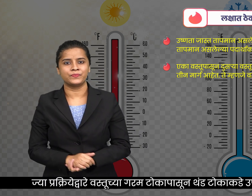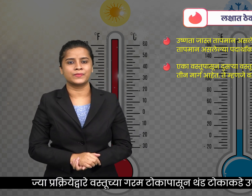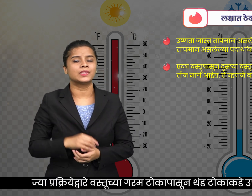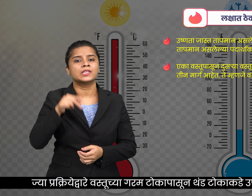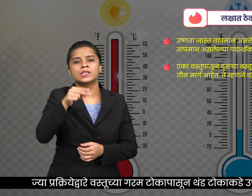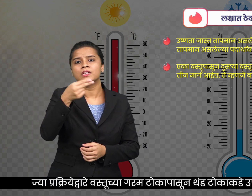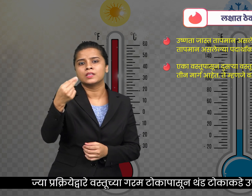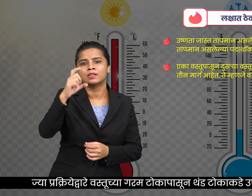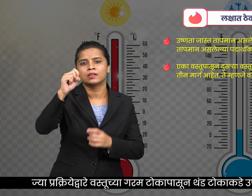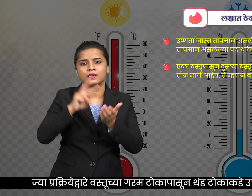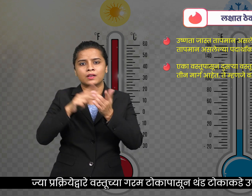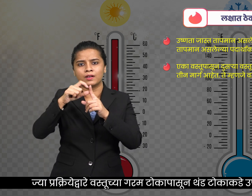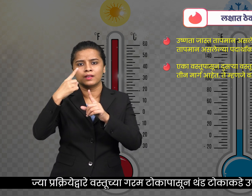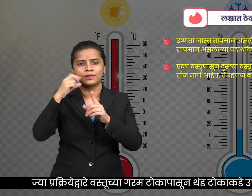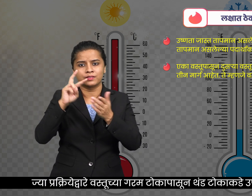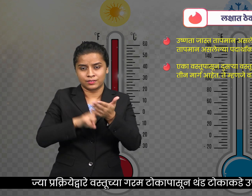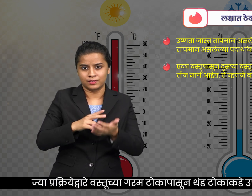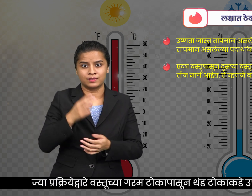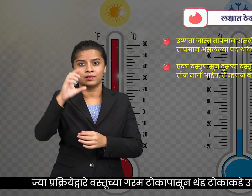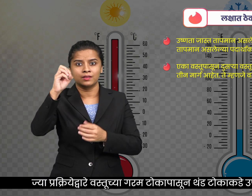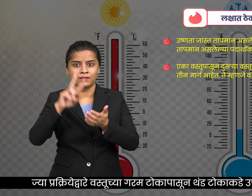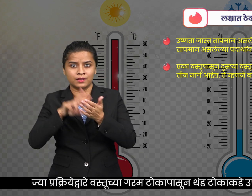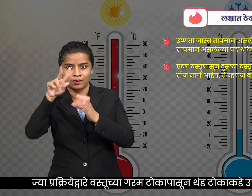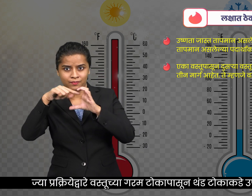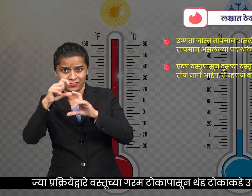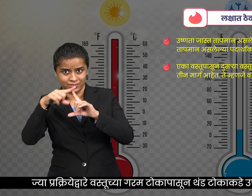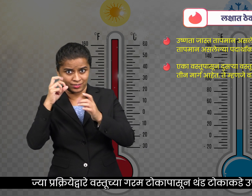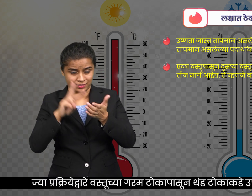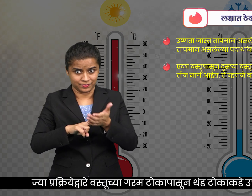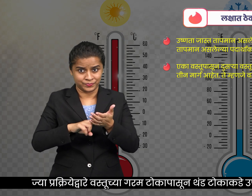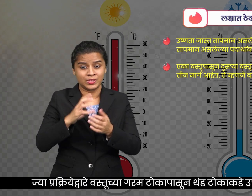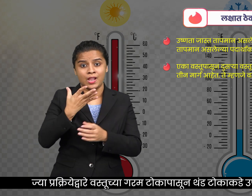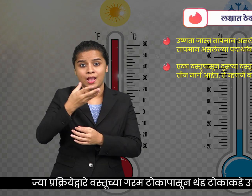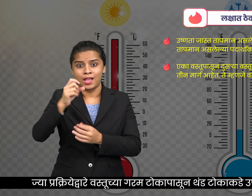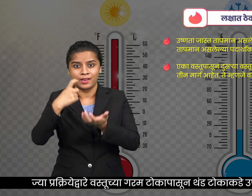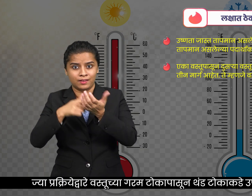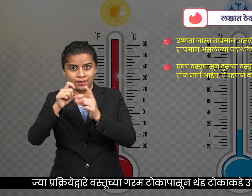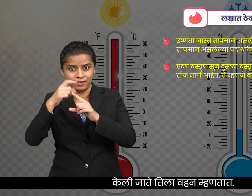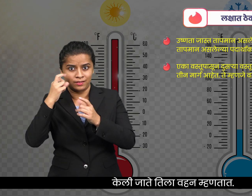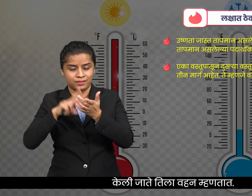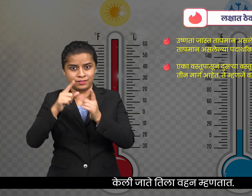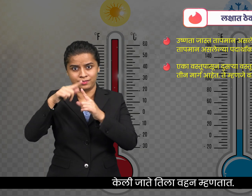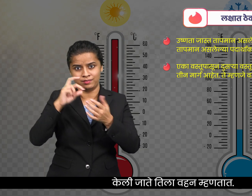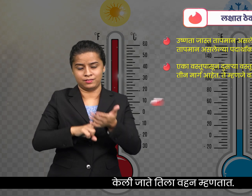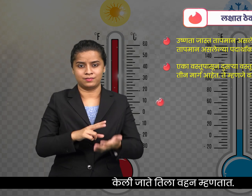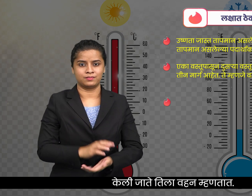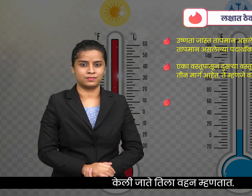ज्या प्रकाराद्वारे वस्तूचा गरम टोकांपासून थंड टोकाकडे उष्णता हस्तांतरित केली जाते तिला वहन असे